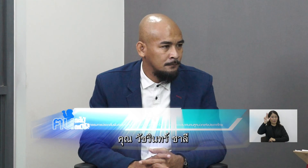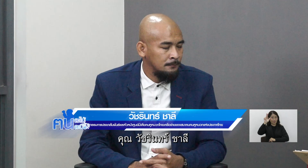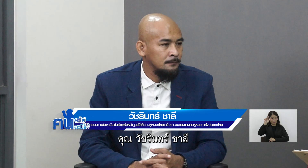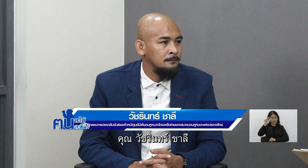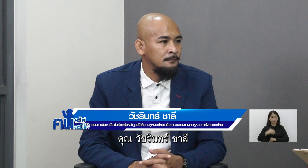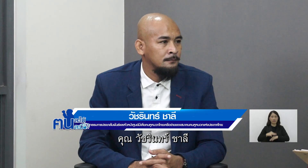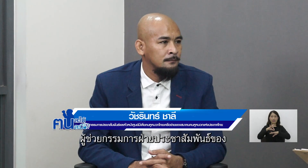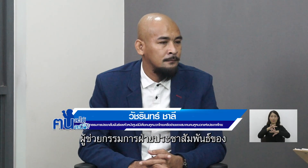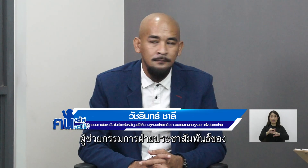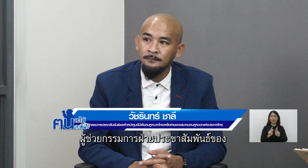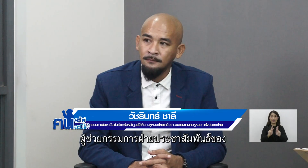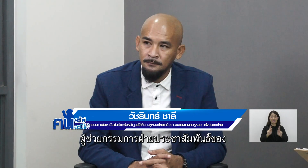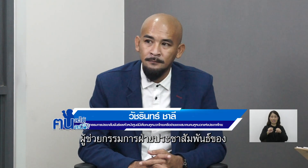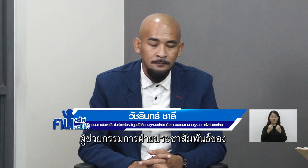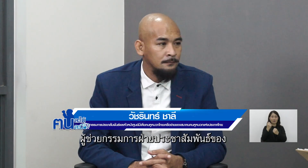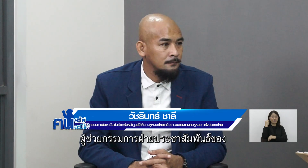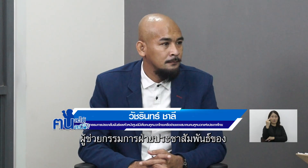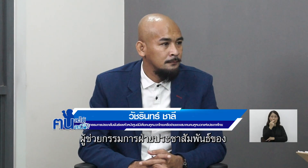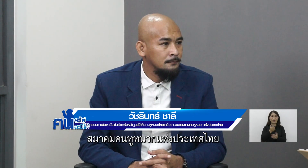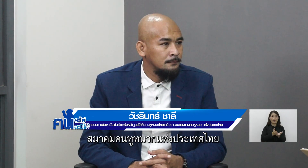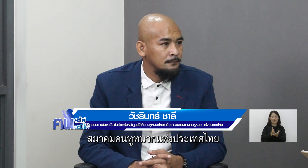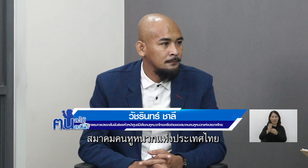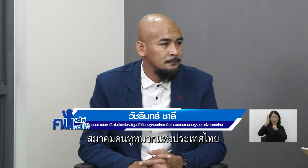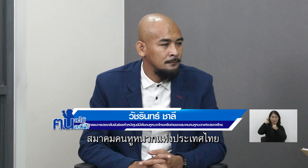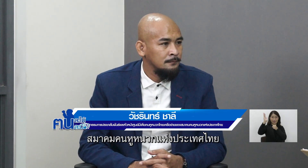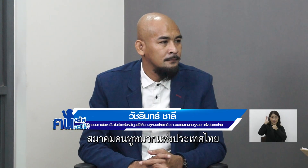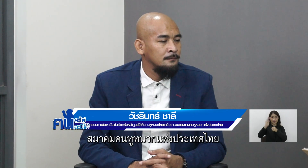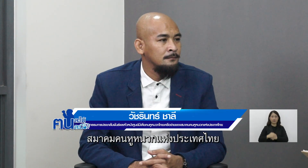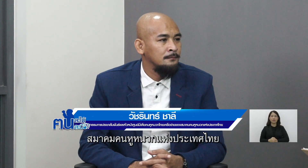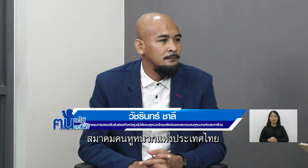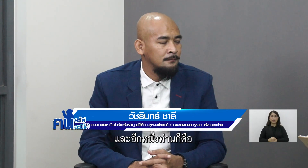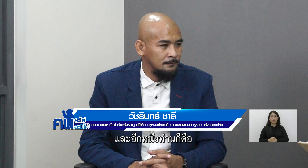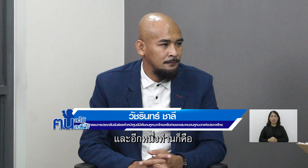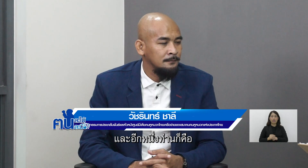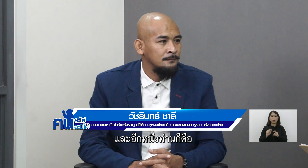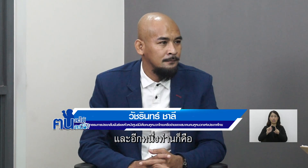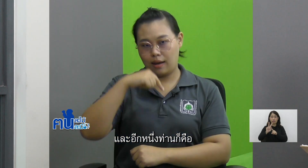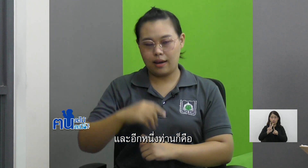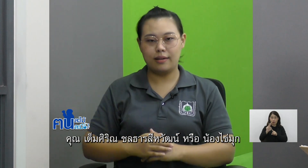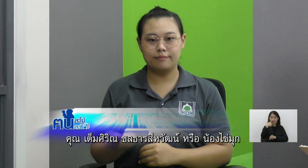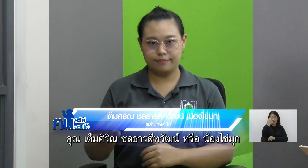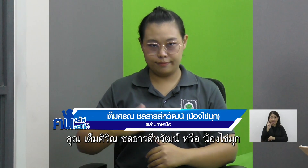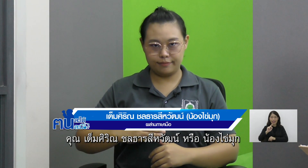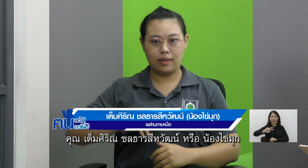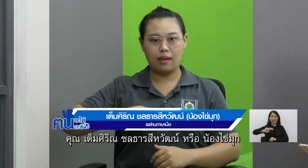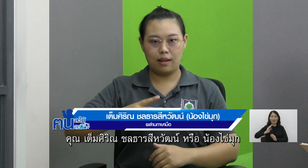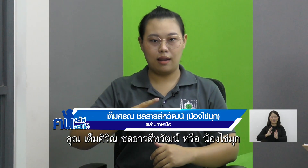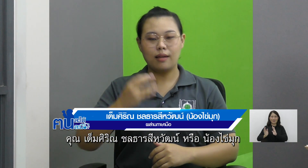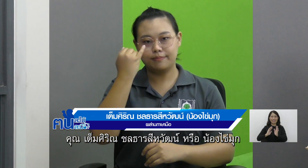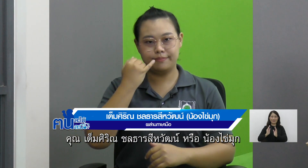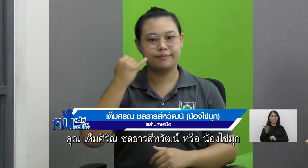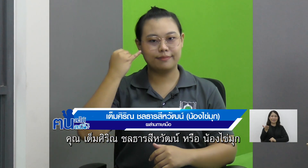ชรินทร์ชาลีครับผู้ช่วยกรรมการฝ่ายประชาสัมพันธ์ของสมาคมคนหูหนวกแห่งประเทศไทยและอีกหนึ่งท่านก็คือคุณเต็มสิรินทร์ชลท